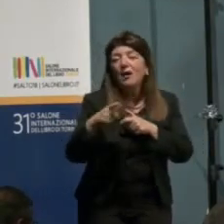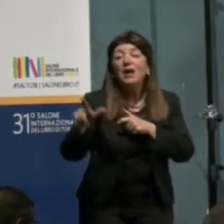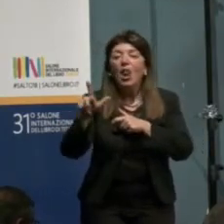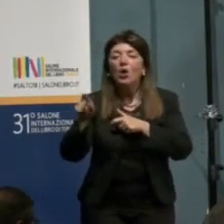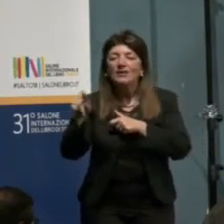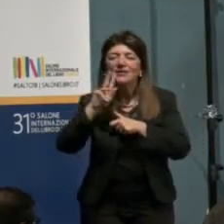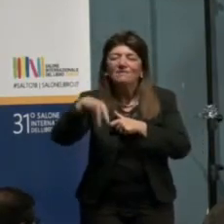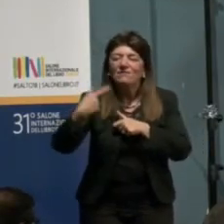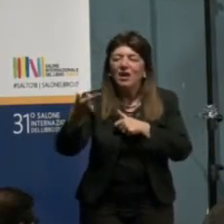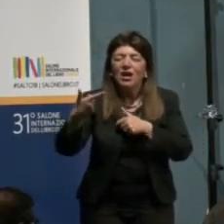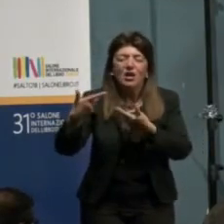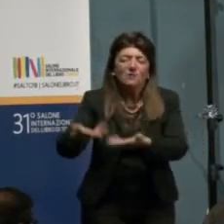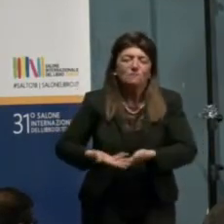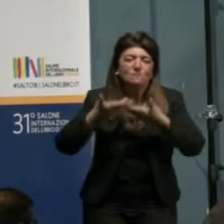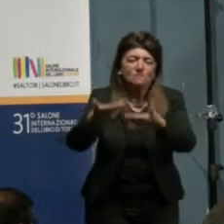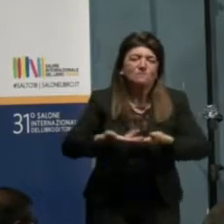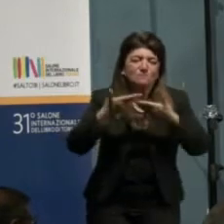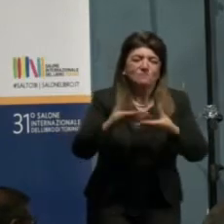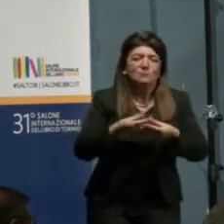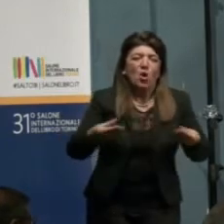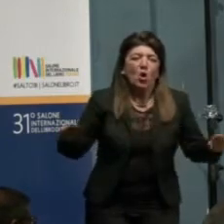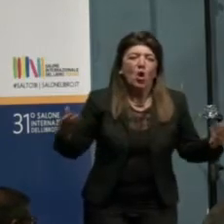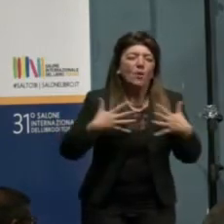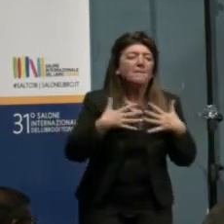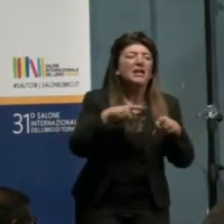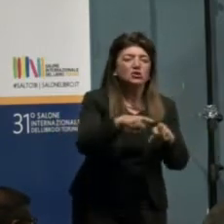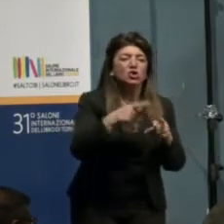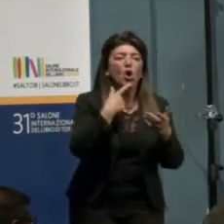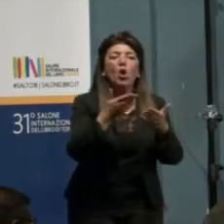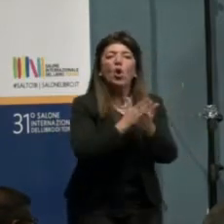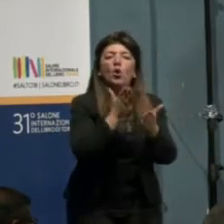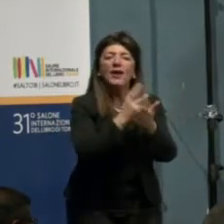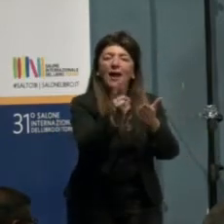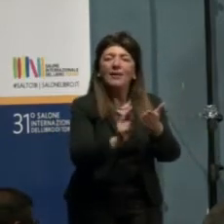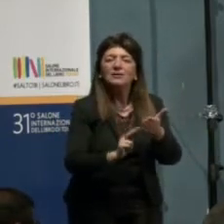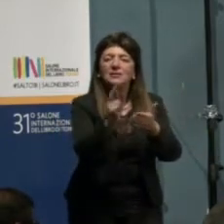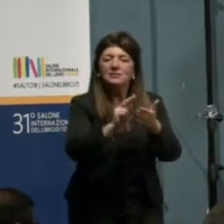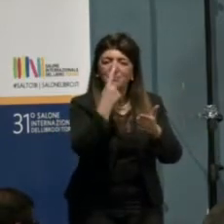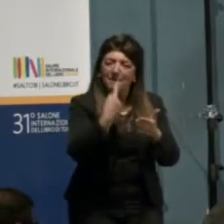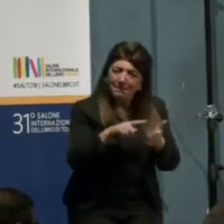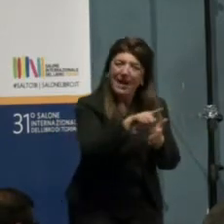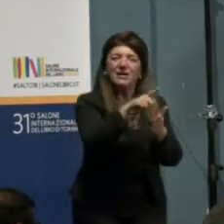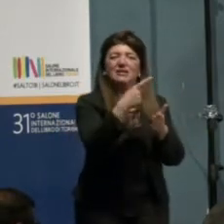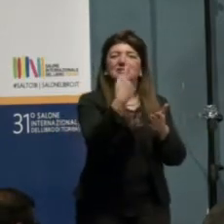che ha contribuito alla passione dei libri per giochi di giulio grazie